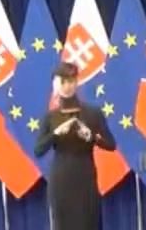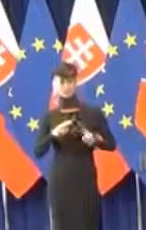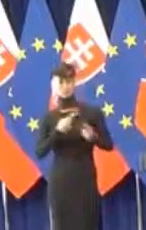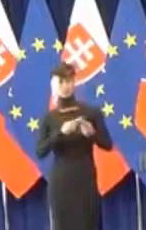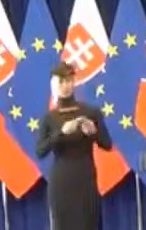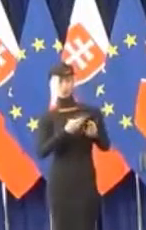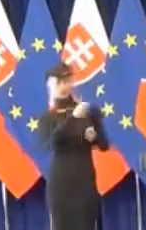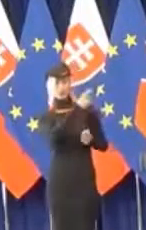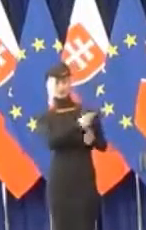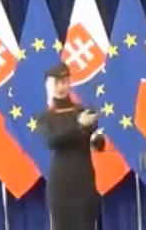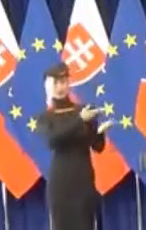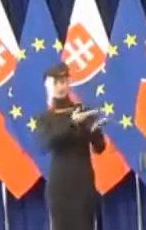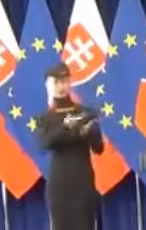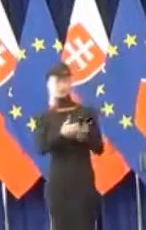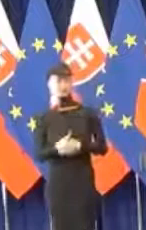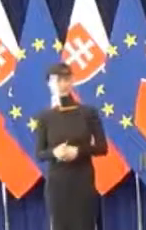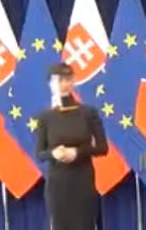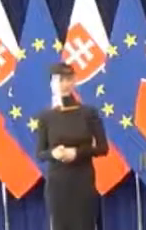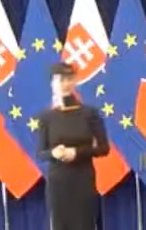Áno, áno.